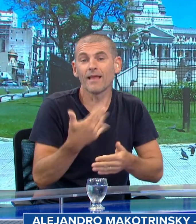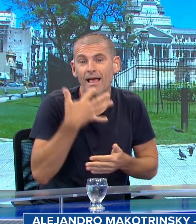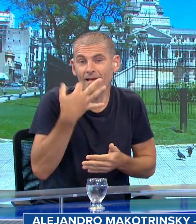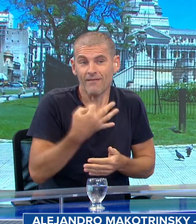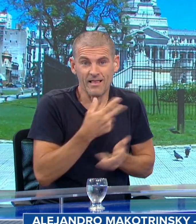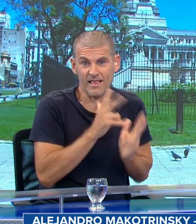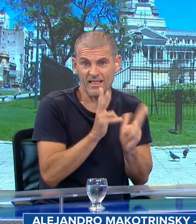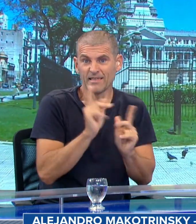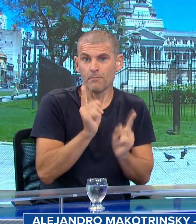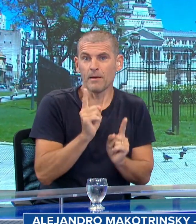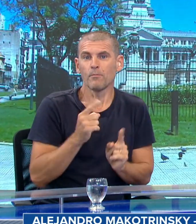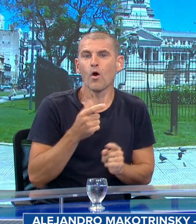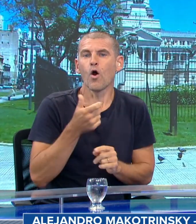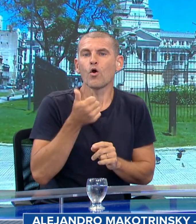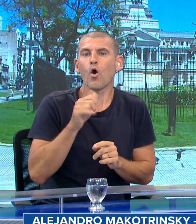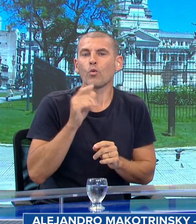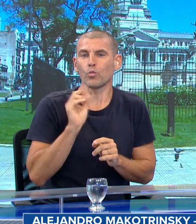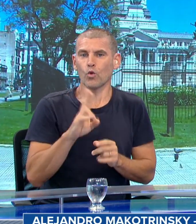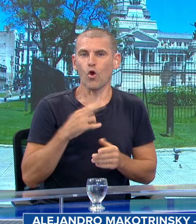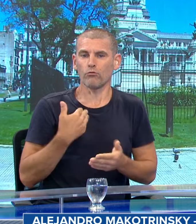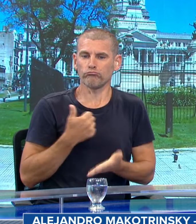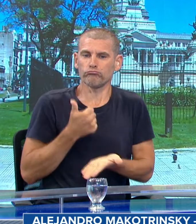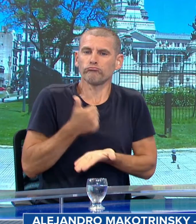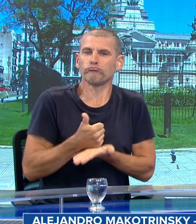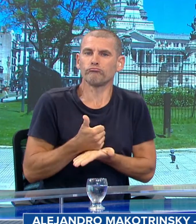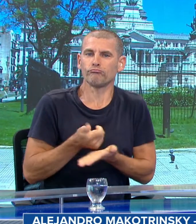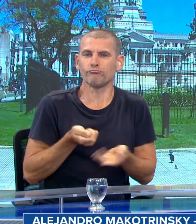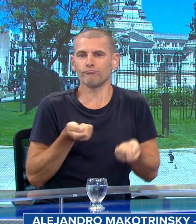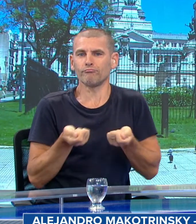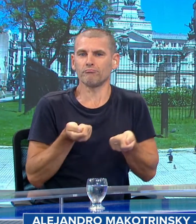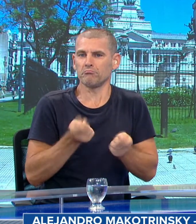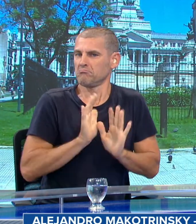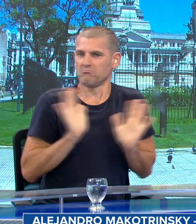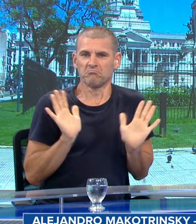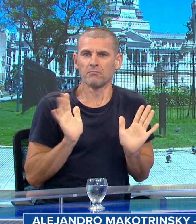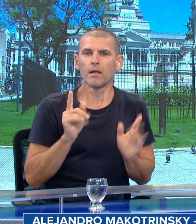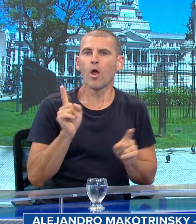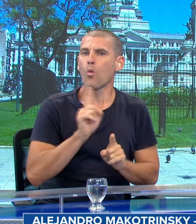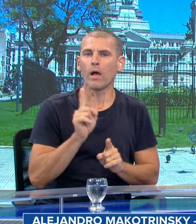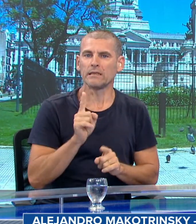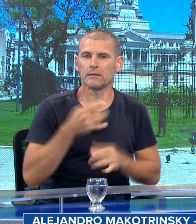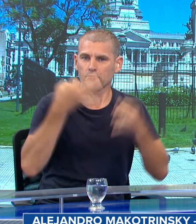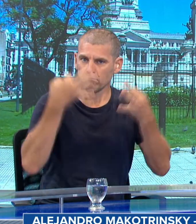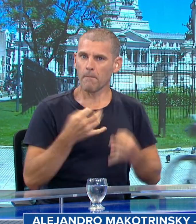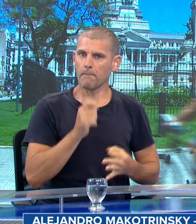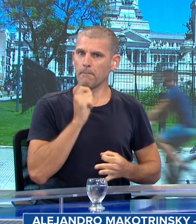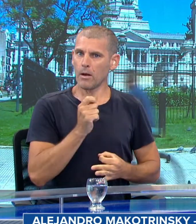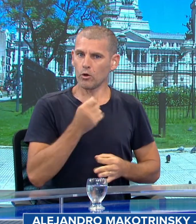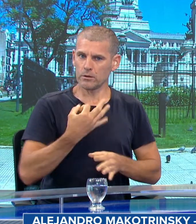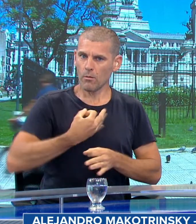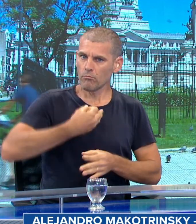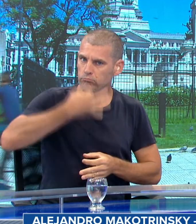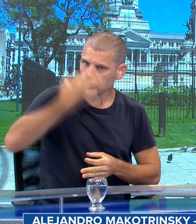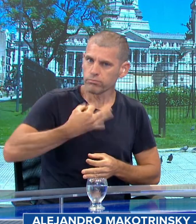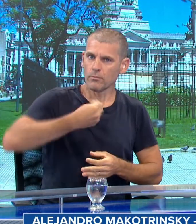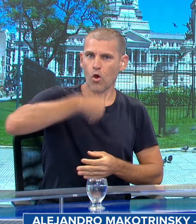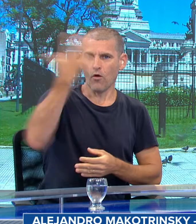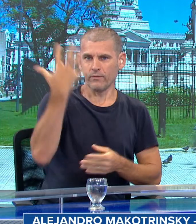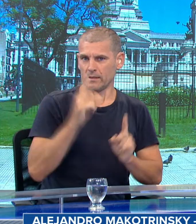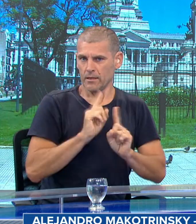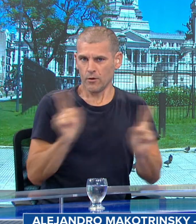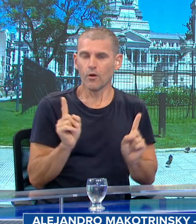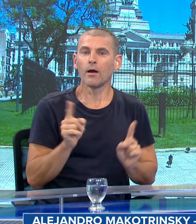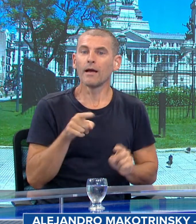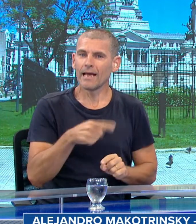de la sociedad y está empezando a divulgarse el rol, la figura de las personas sordas. Pero oficialmente,